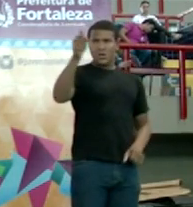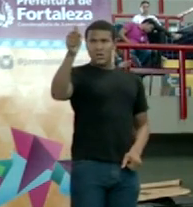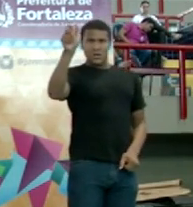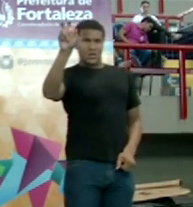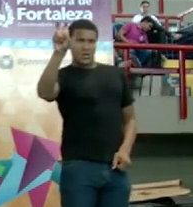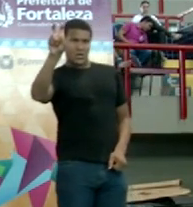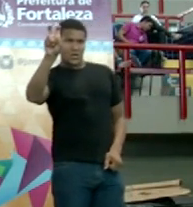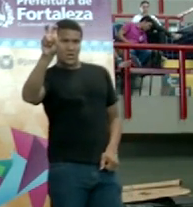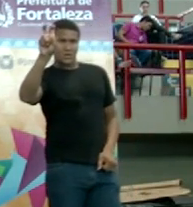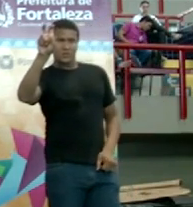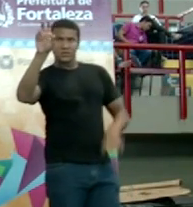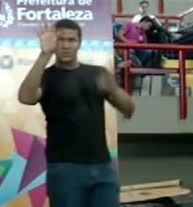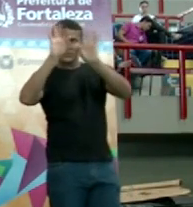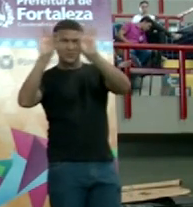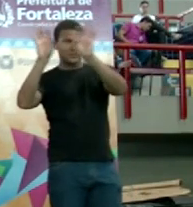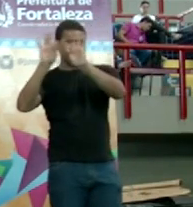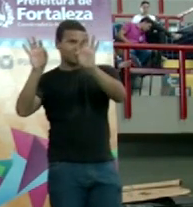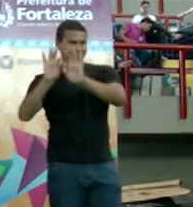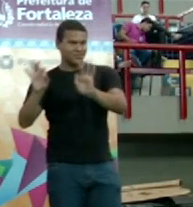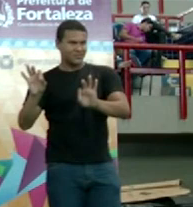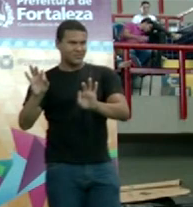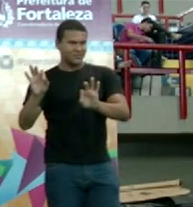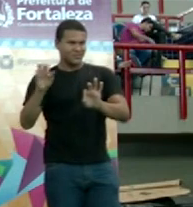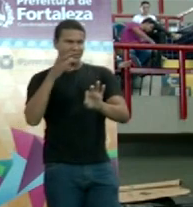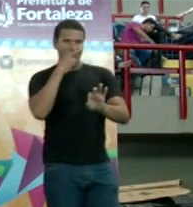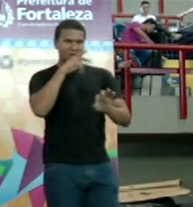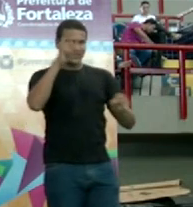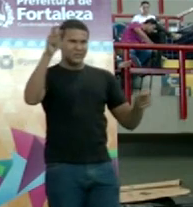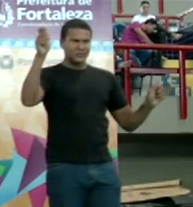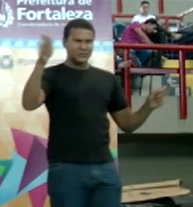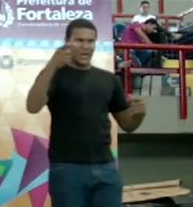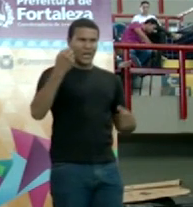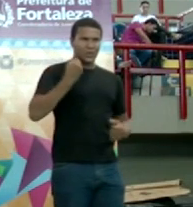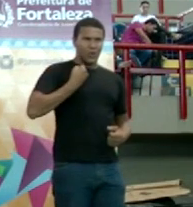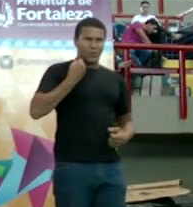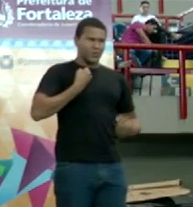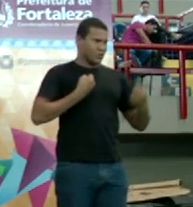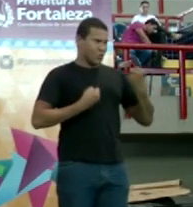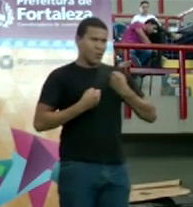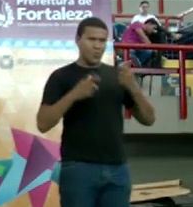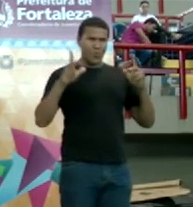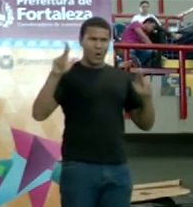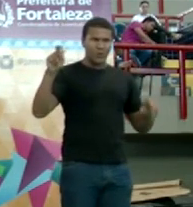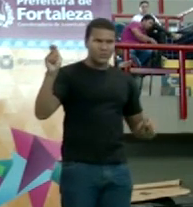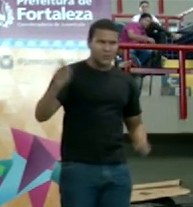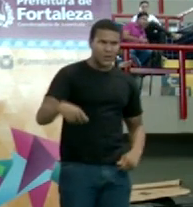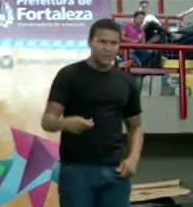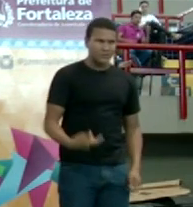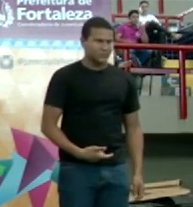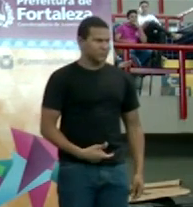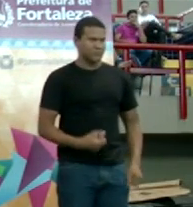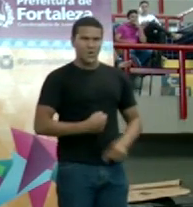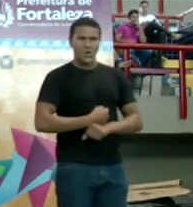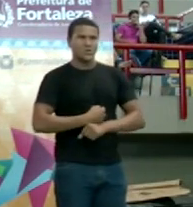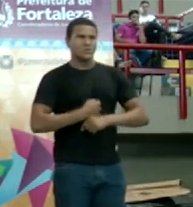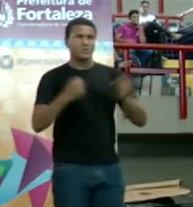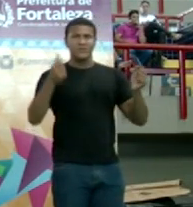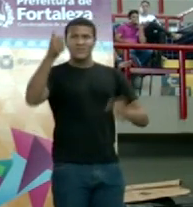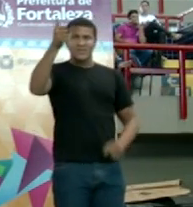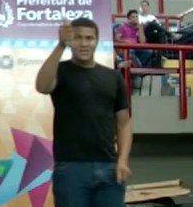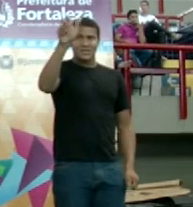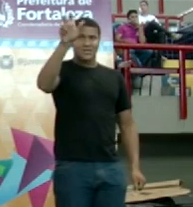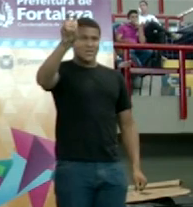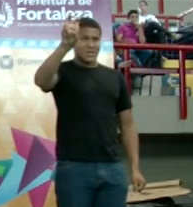atende à competência 3. A competência 3 é a competência do perigo. É a mais difícil do